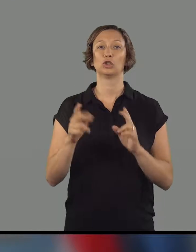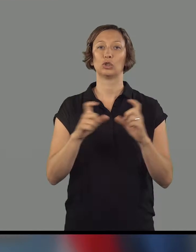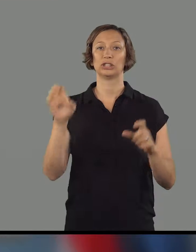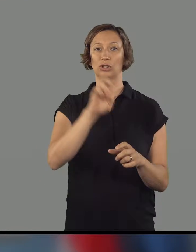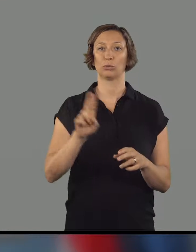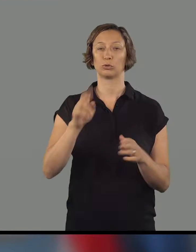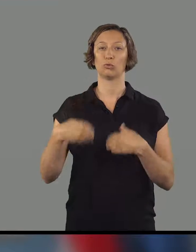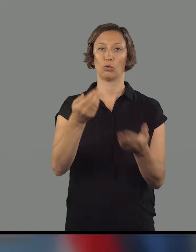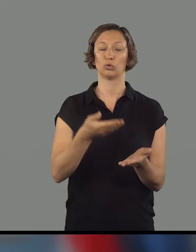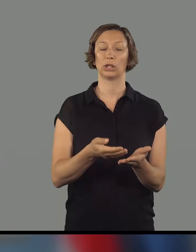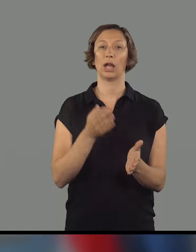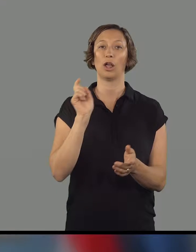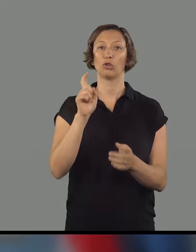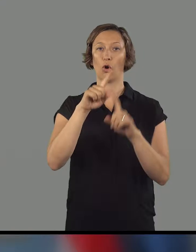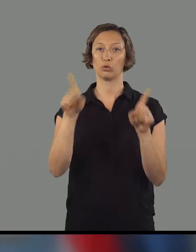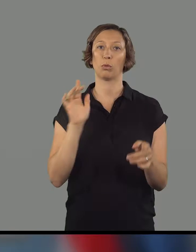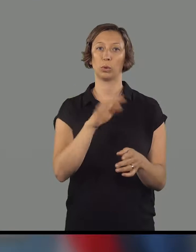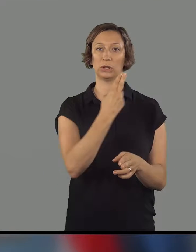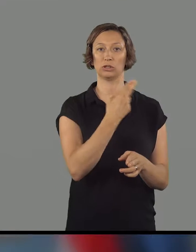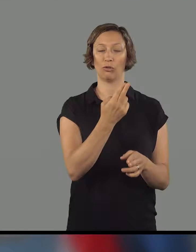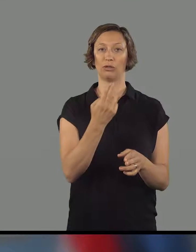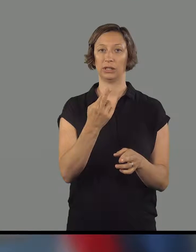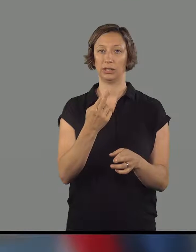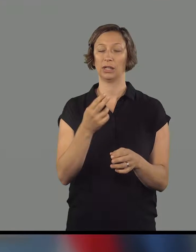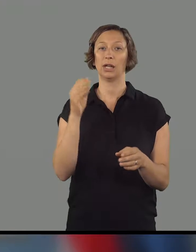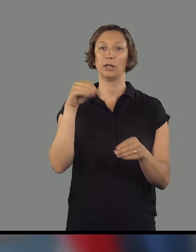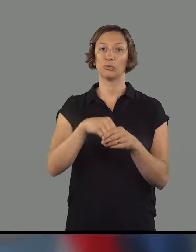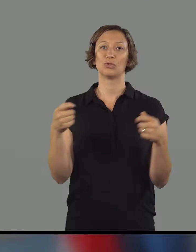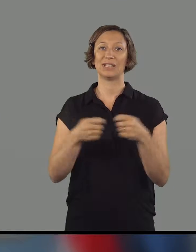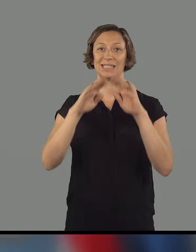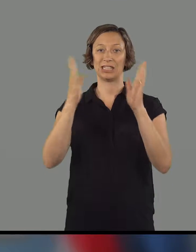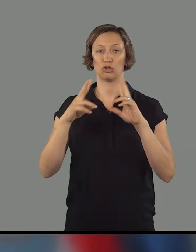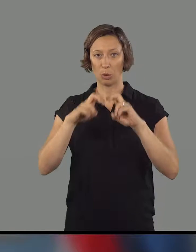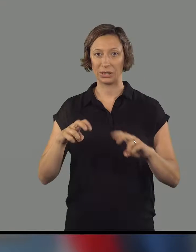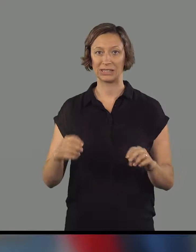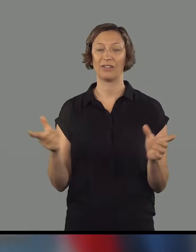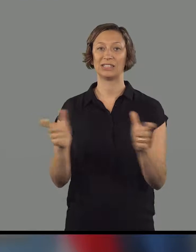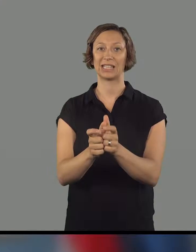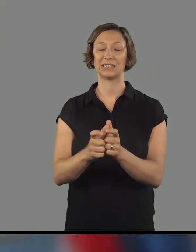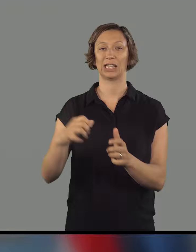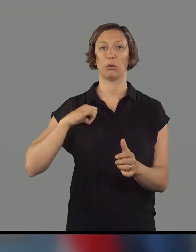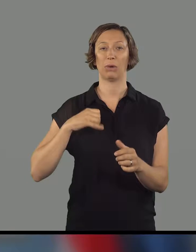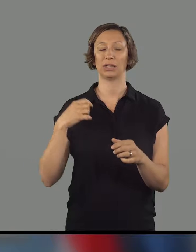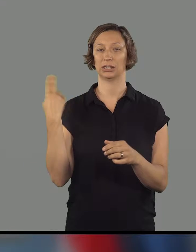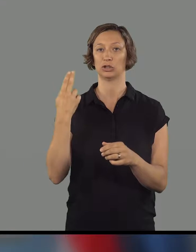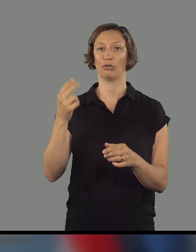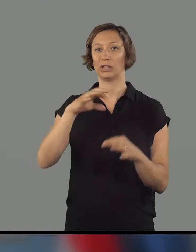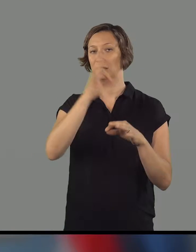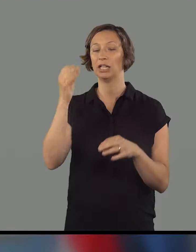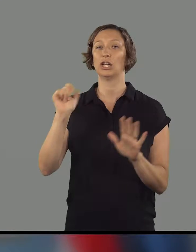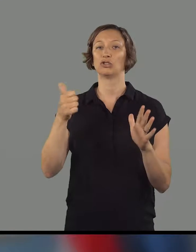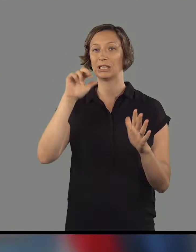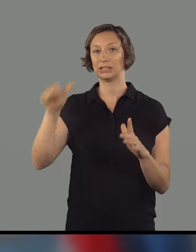Evropske unije vložila tožbo zoper Slovenijo, v kateri v zvezi z hišno preiskavo in zasegom Banke Slovenije dne 6.